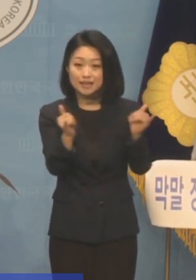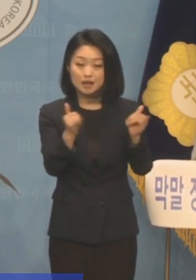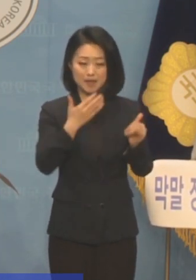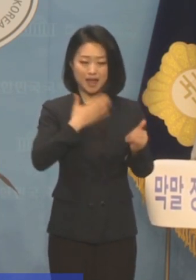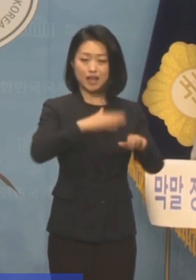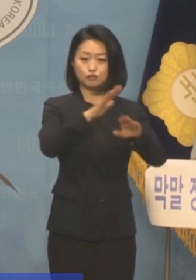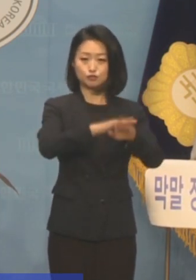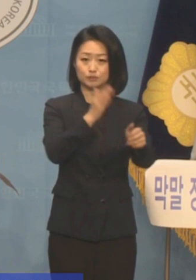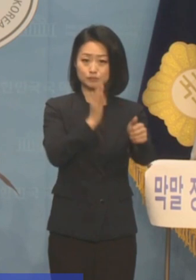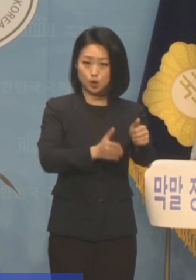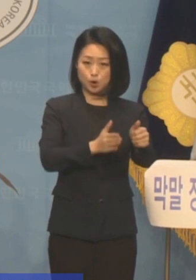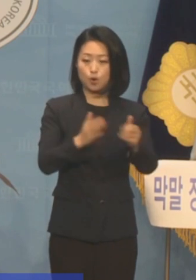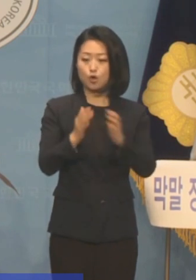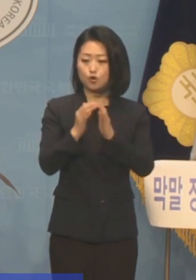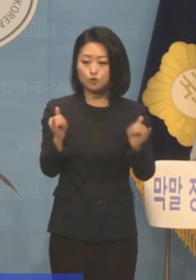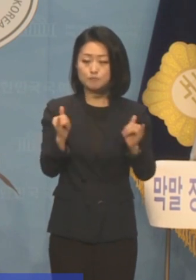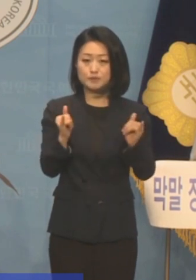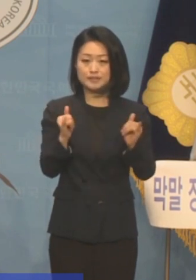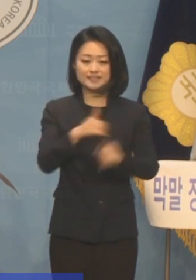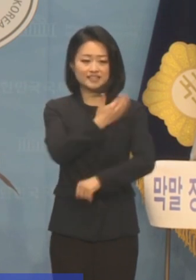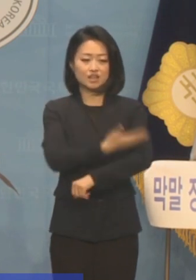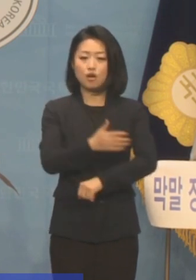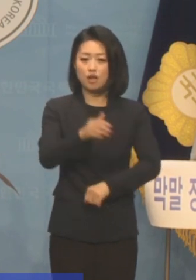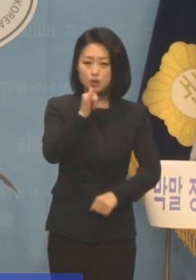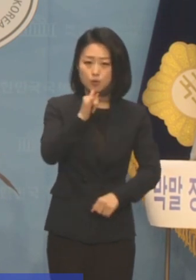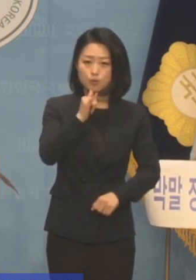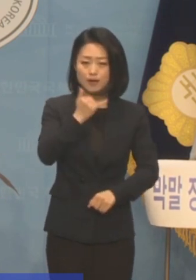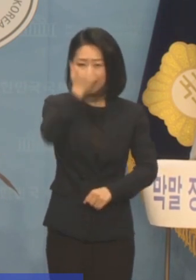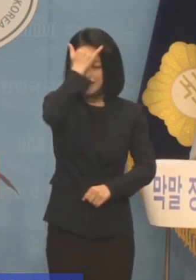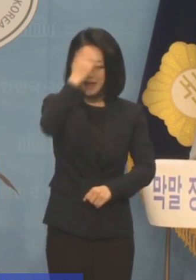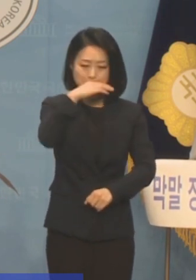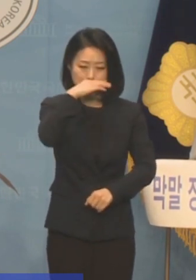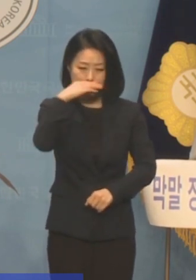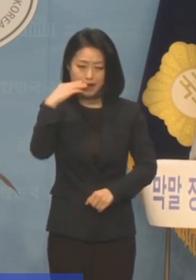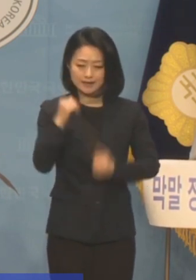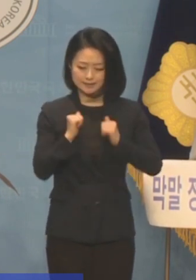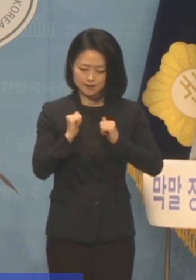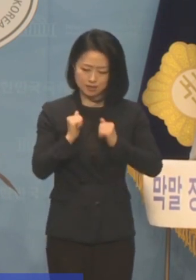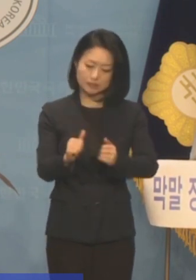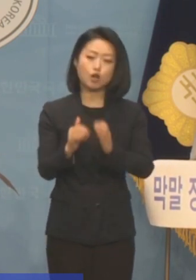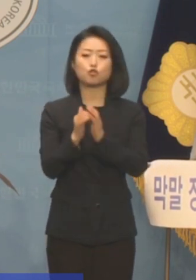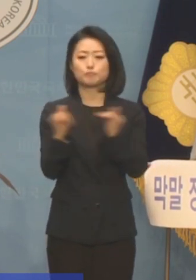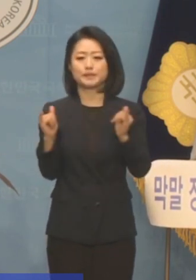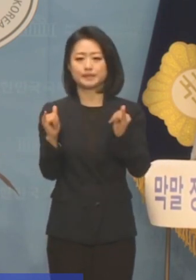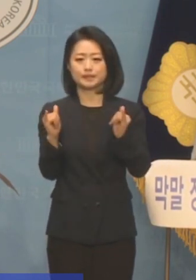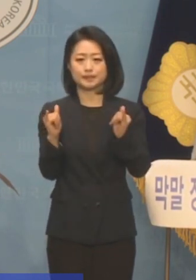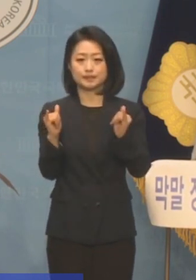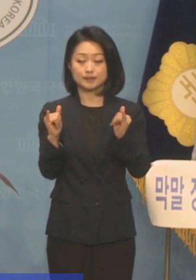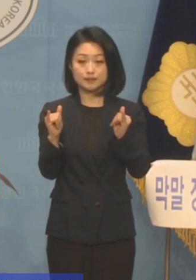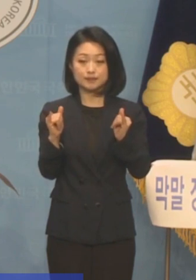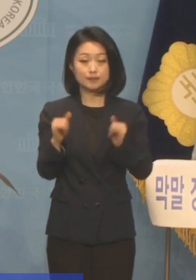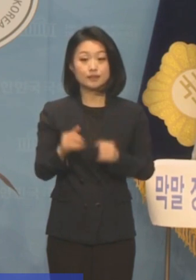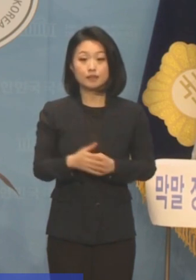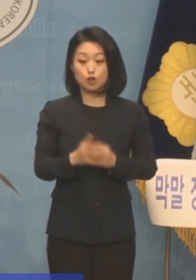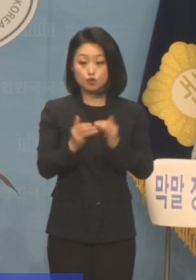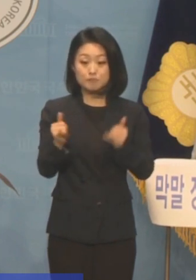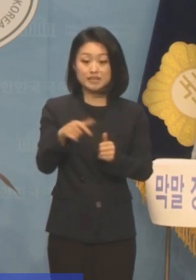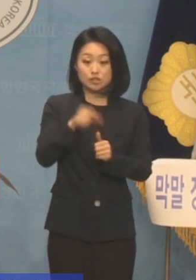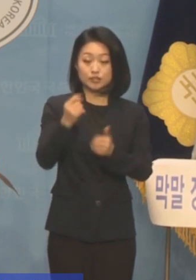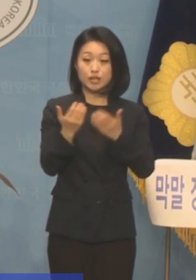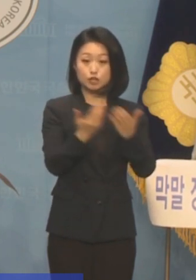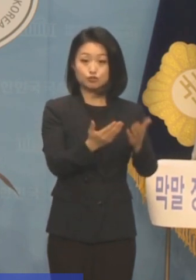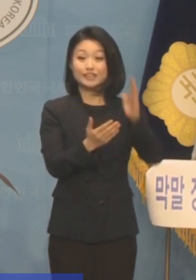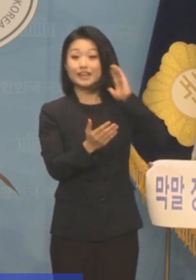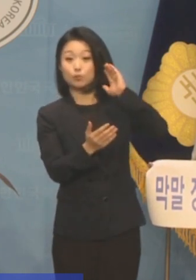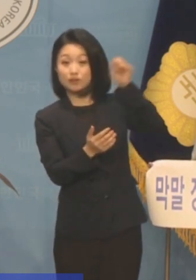알아야 할 것은 우리 국민은 저력 있고 예절 받은 성실한 국민입니다 그런 국민 앞에 국민이 선택하여 세운